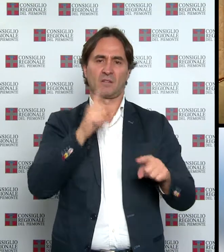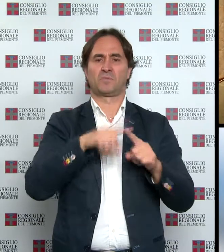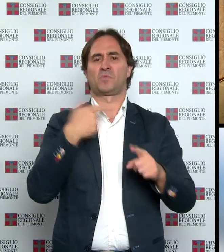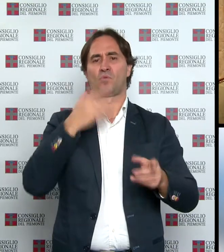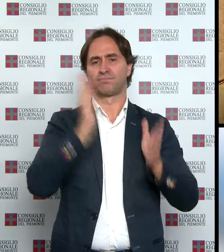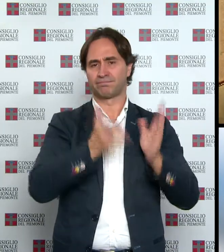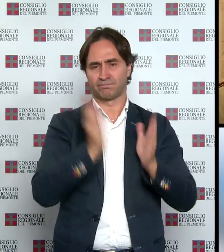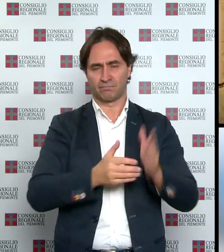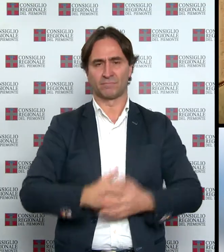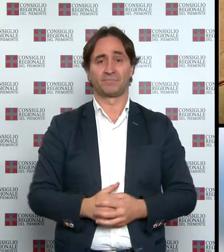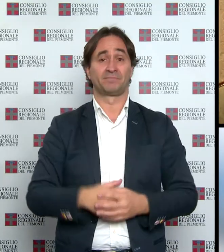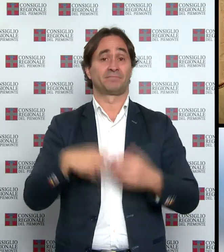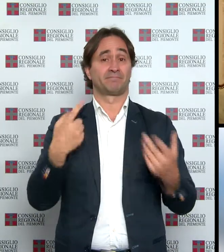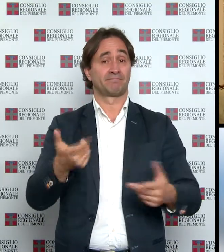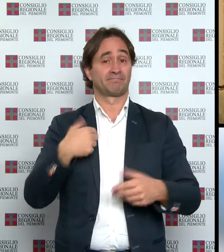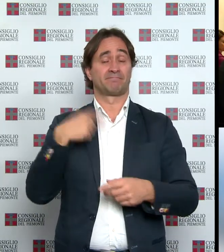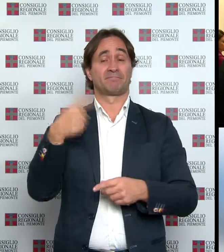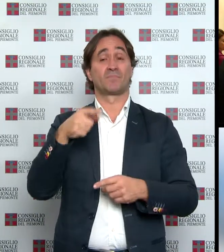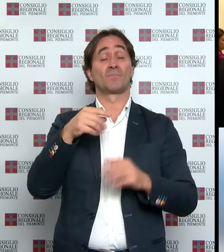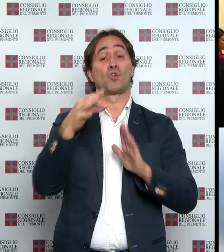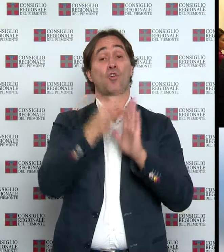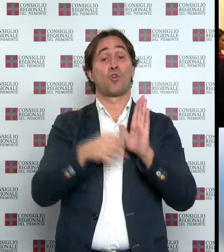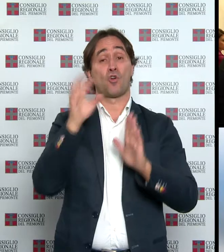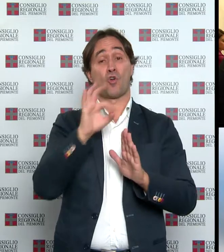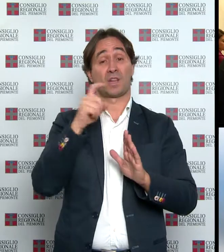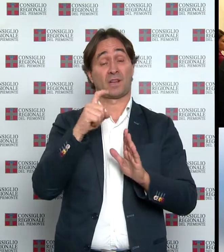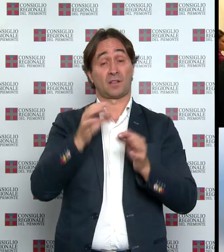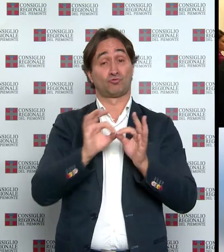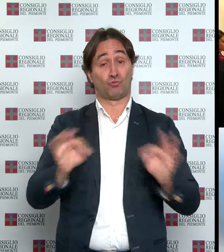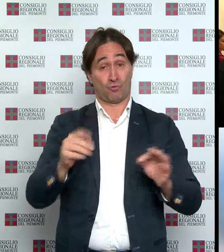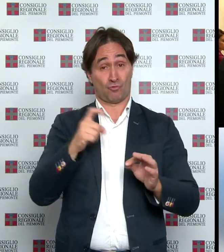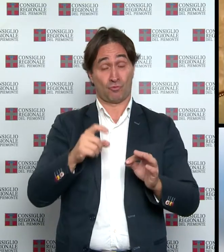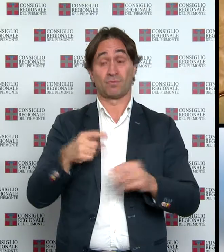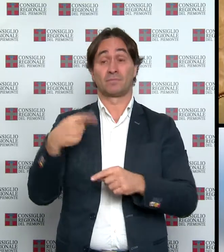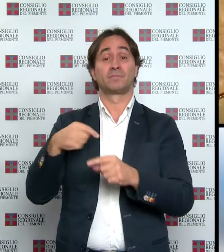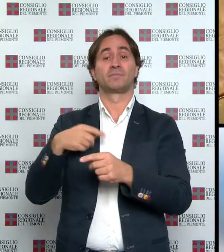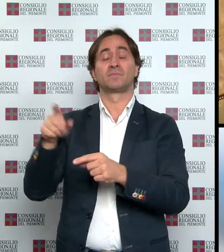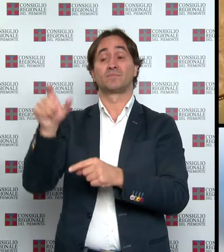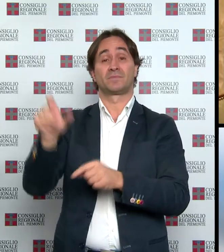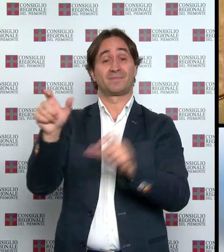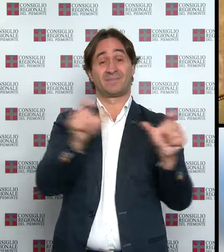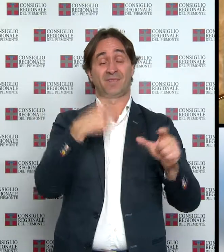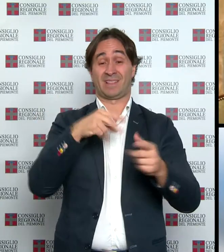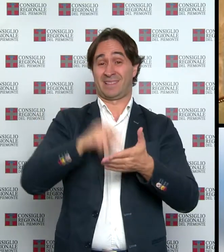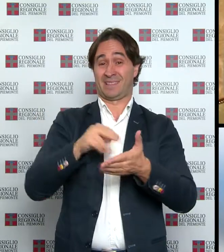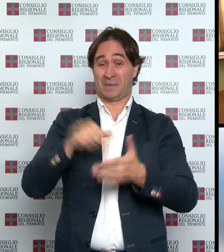Poi le prime firmatarie della mozione dell'ordine del giorno per estendere il cosiddetto codice rosa alle aziende ospedaliere